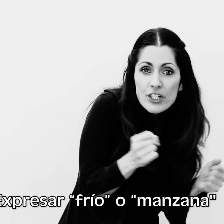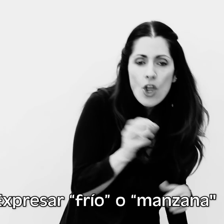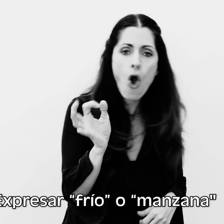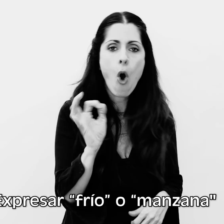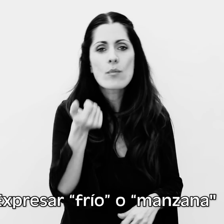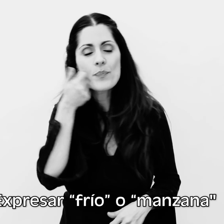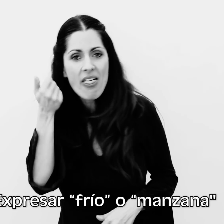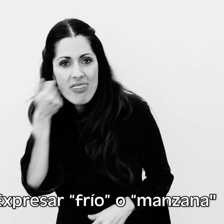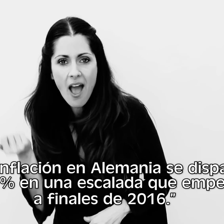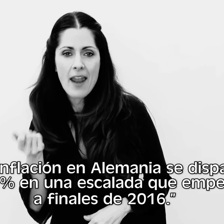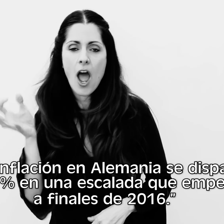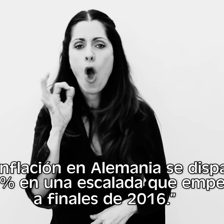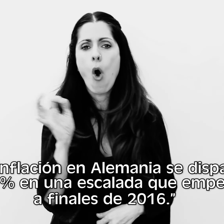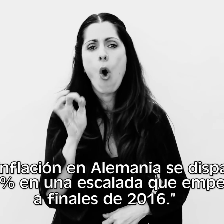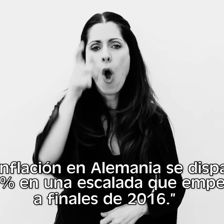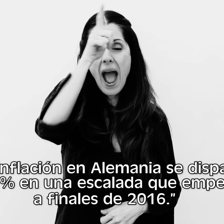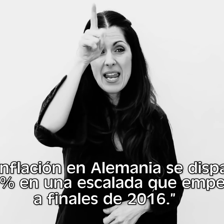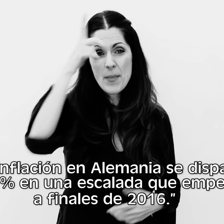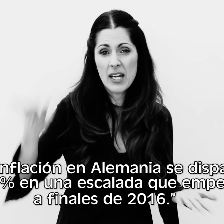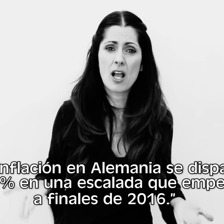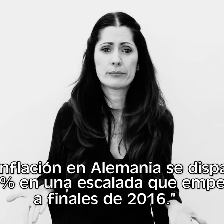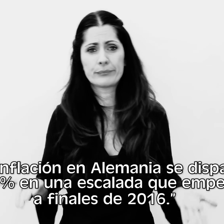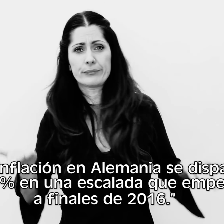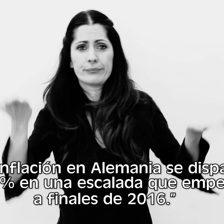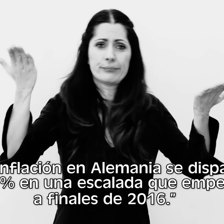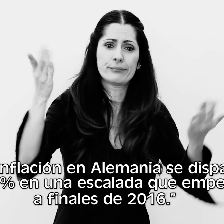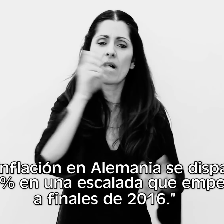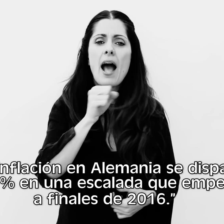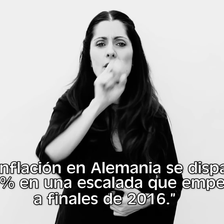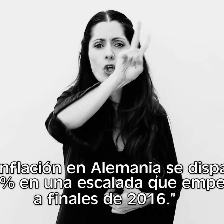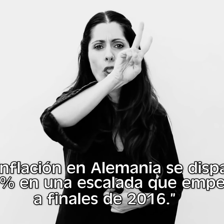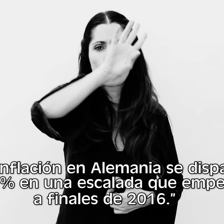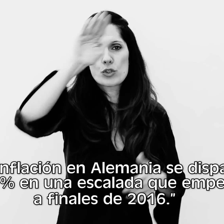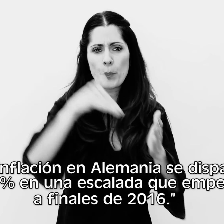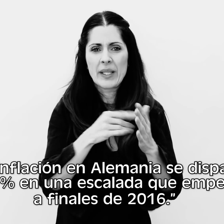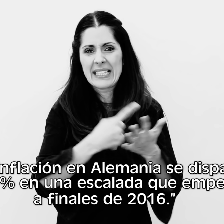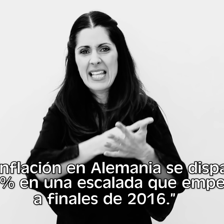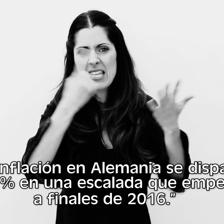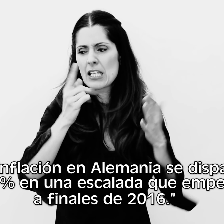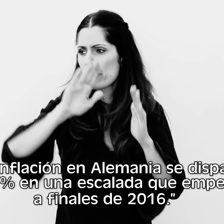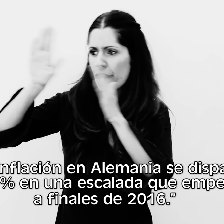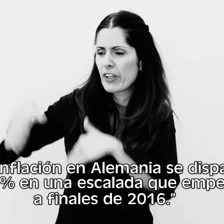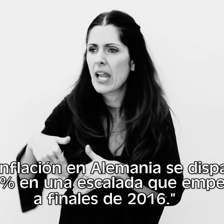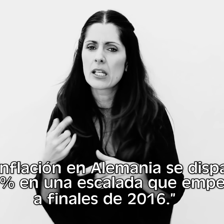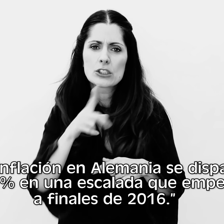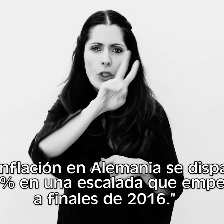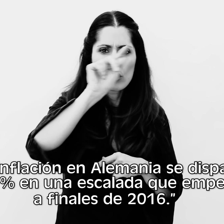verte Y duermo por no irte Muero solo por querer Que cantes lo que canto